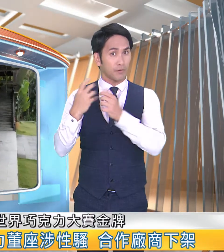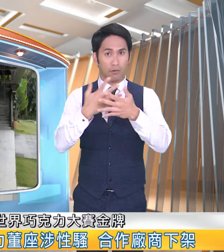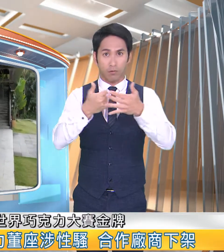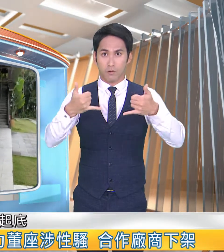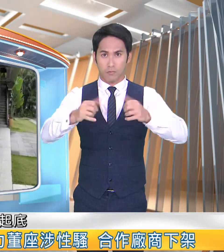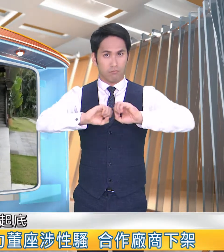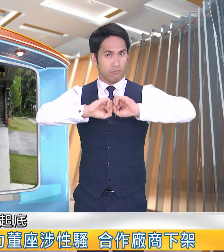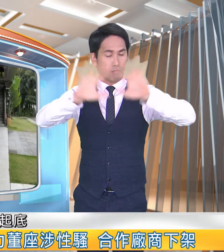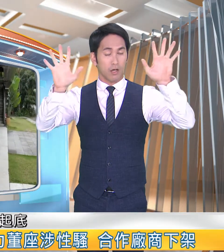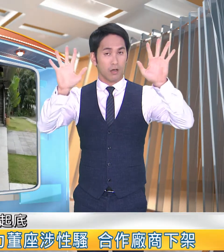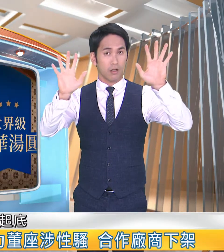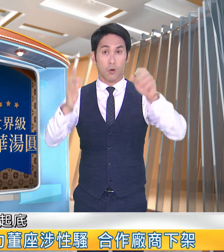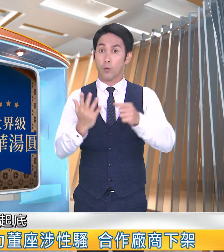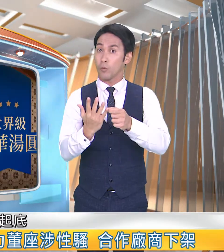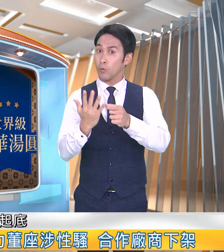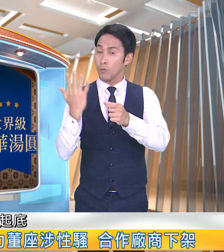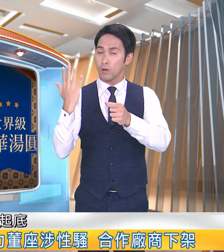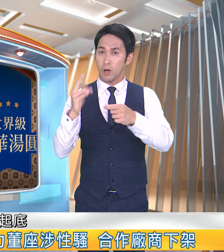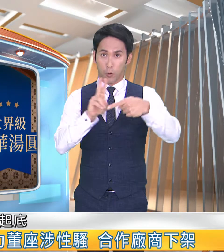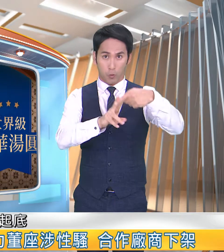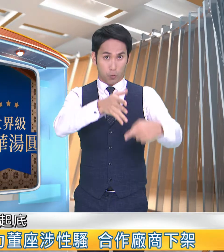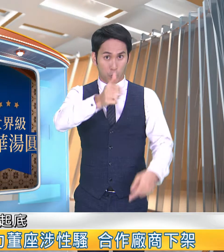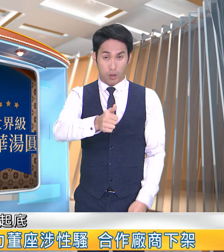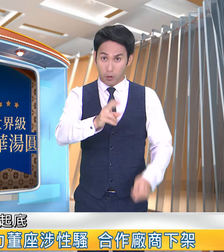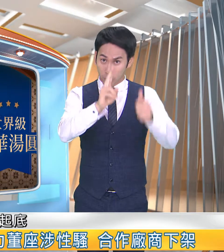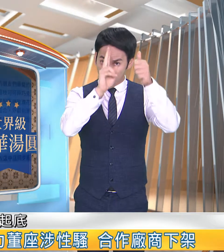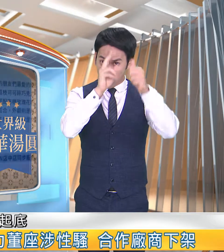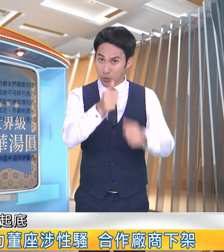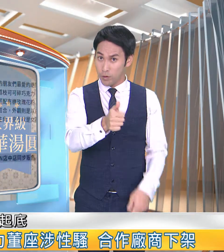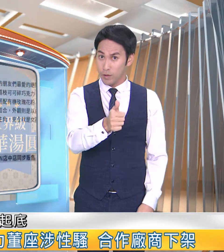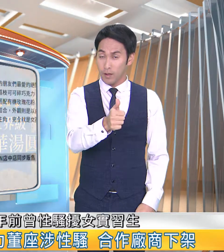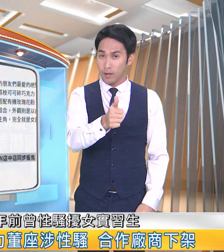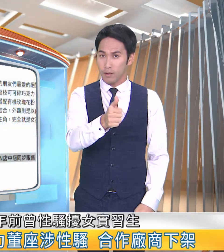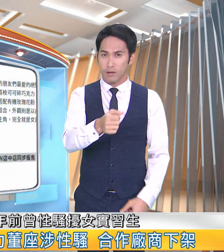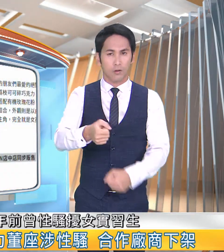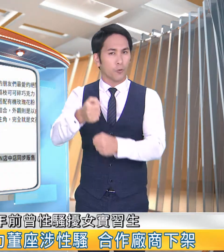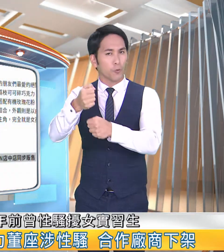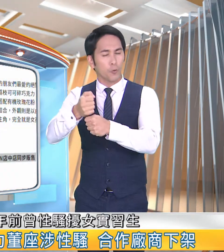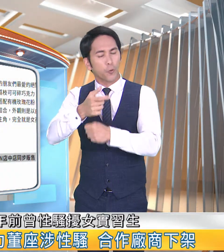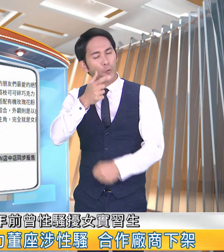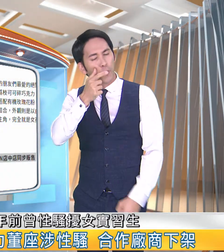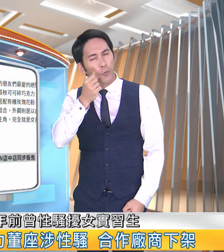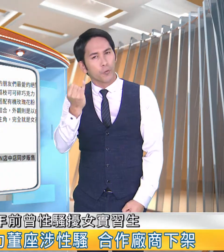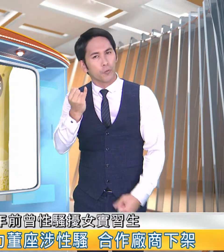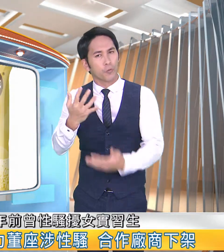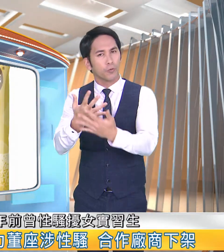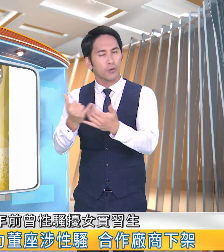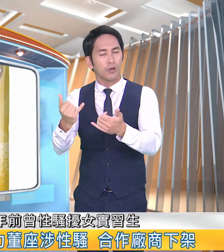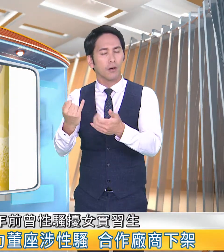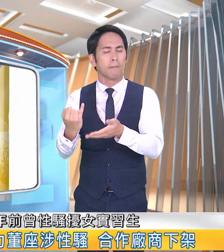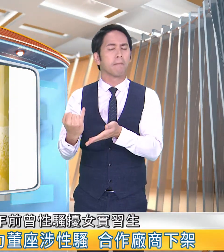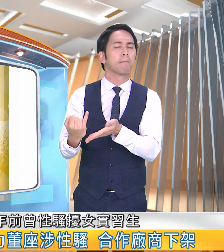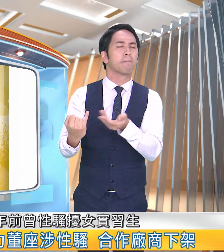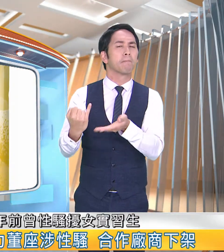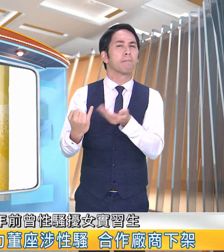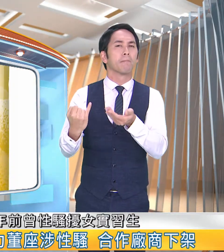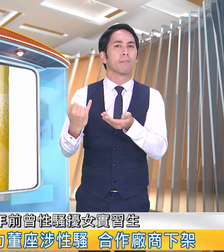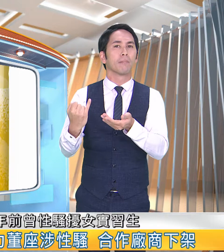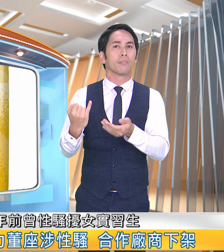牌。不过没想到遭到网友起底，雪杏董事长在五年前曾经骚扰